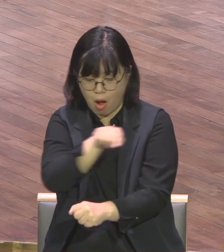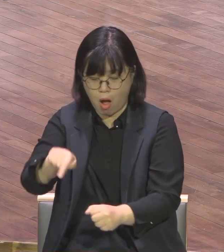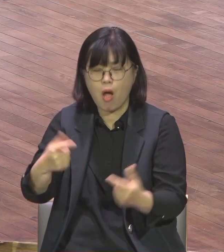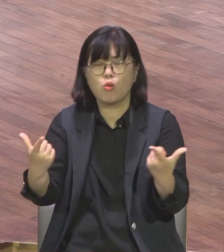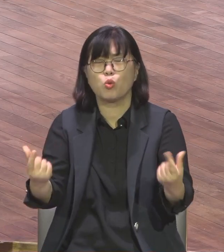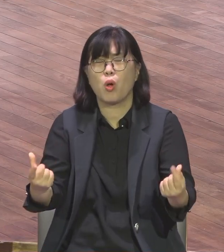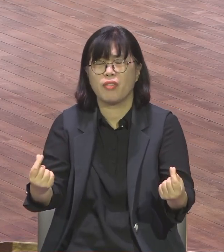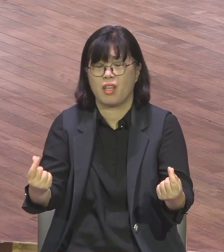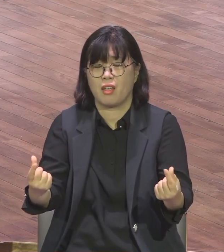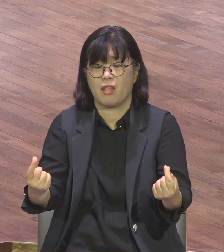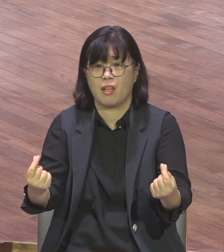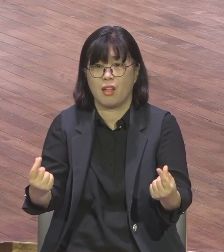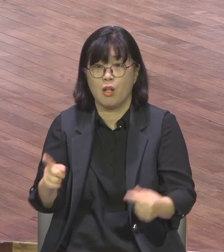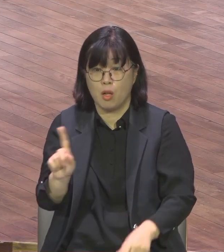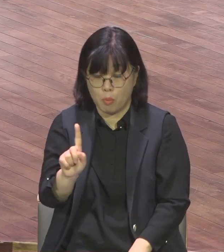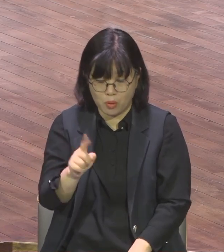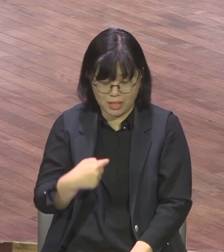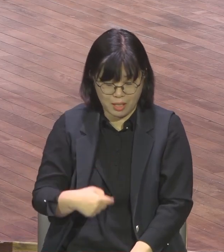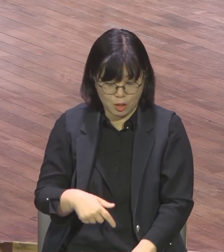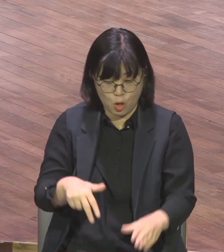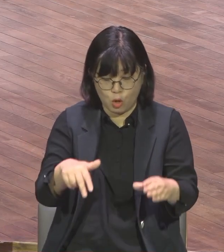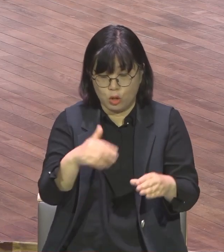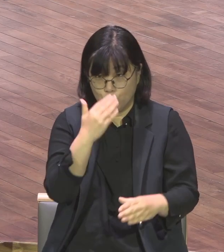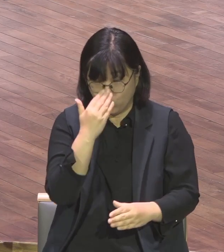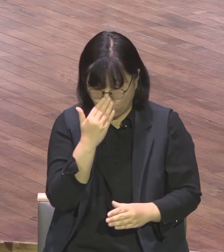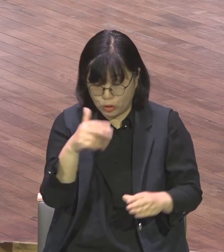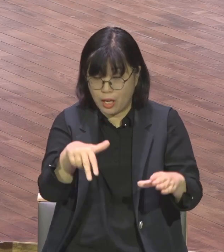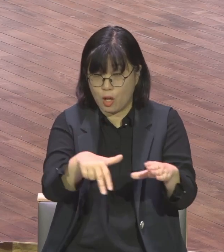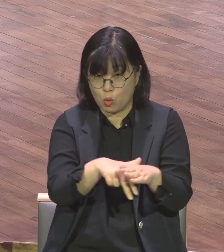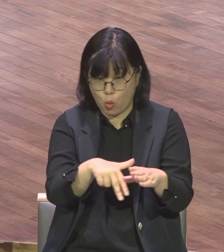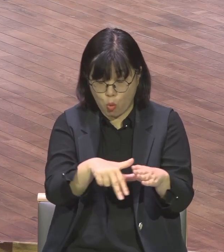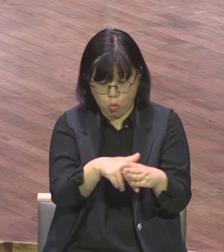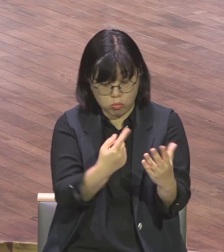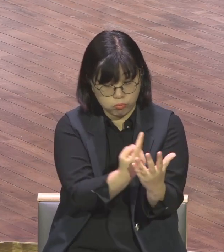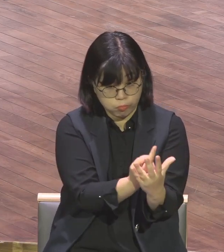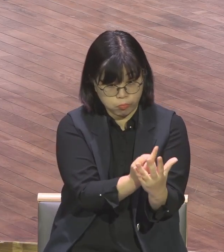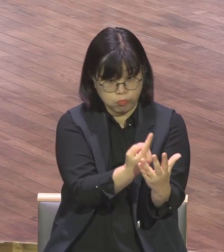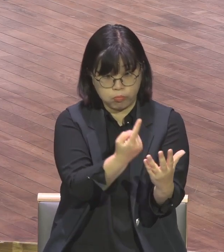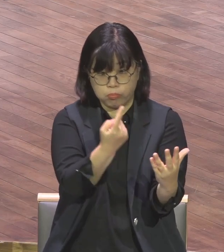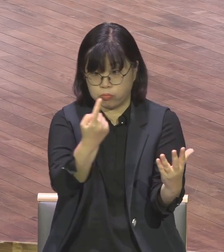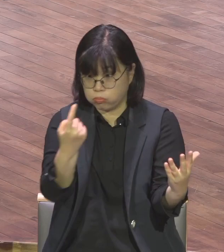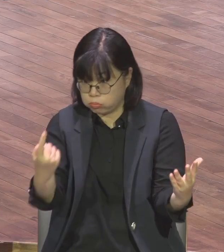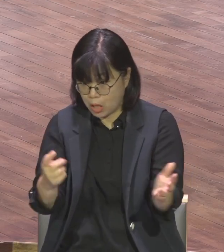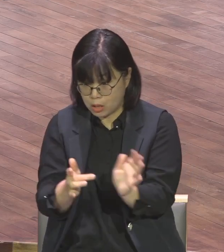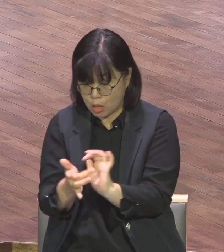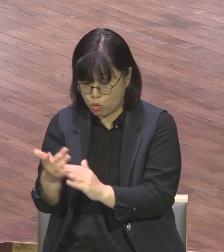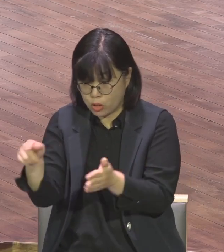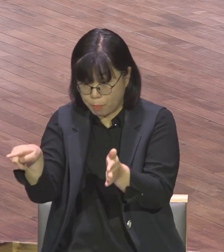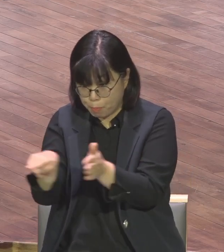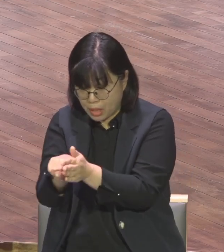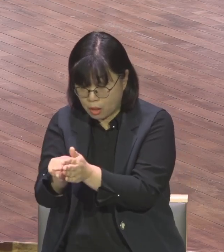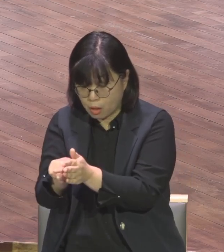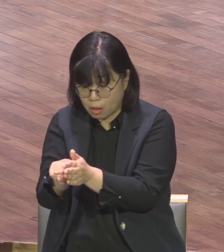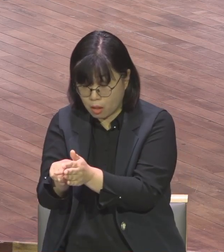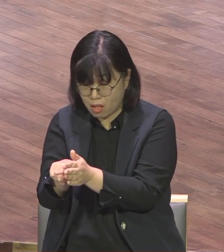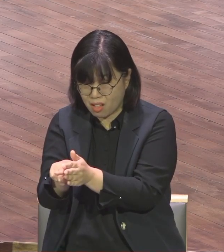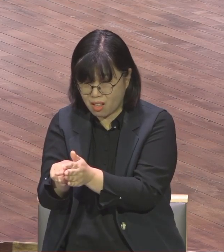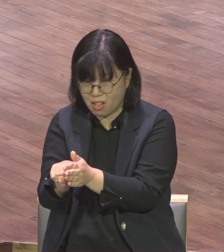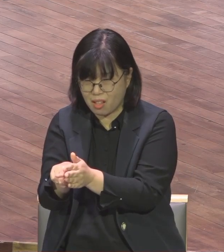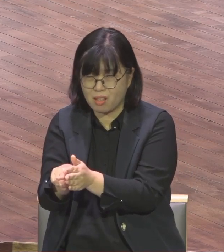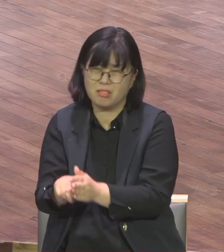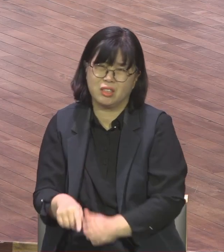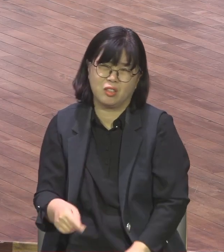지도층이 유대교를 떠난다. 유대교를 떠나 예수를 믿는다. 이거는요, 이거는 거의 죽는 거 마찬가지예요.